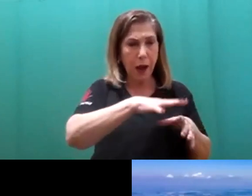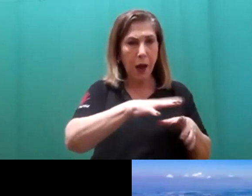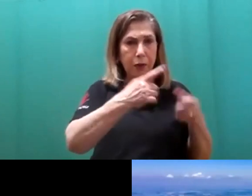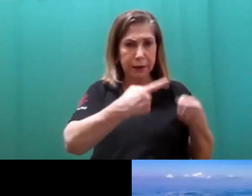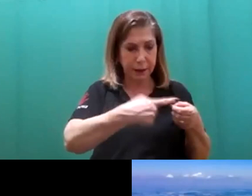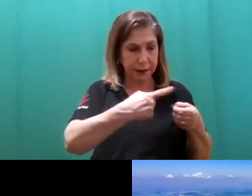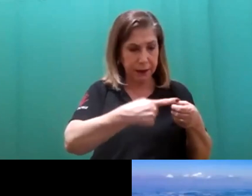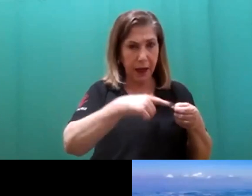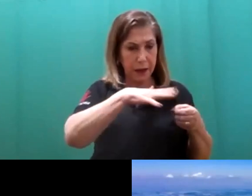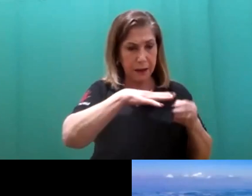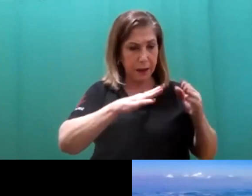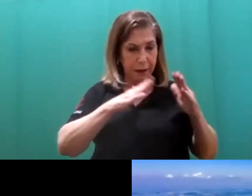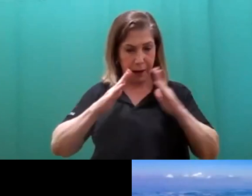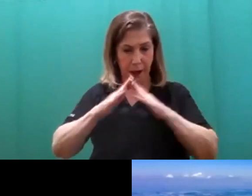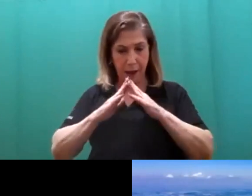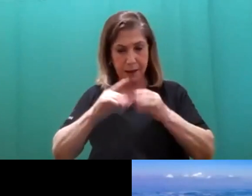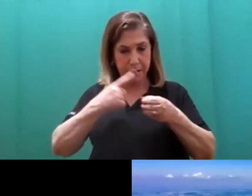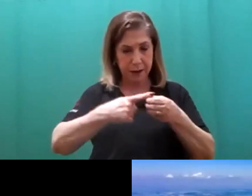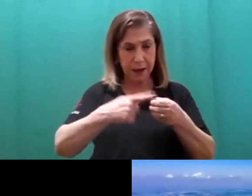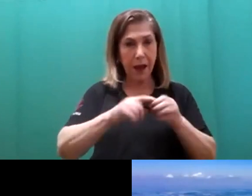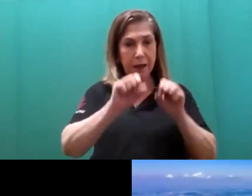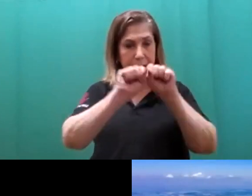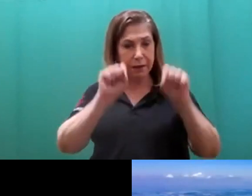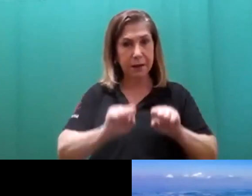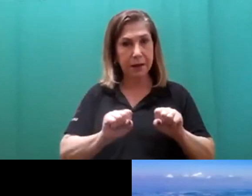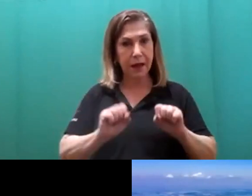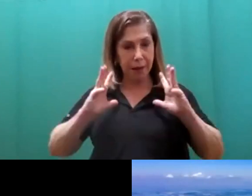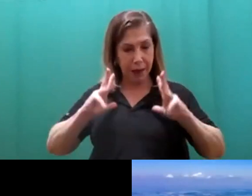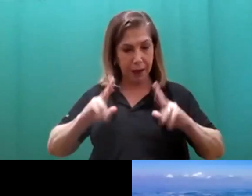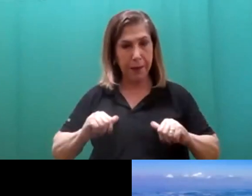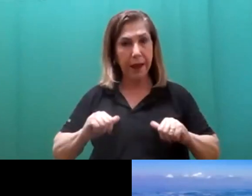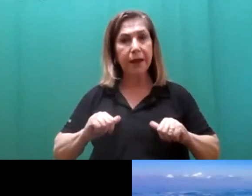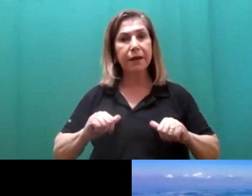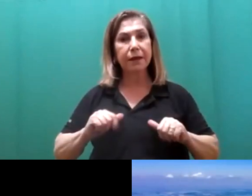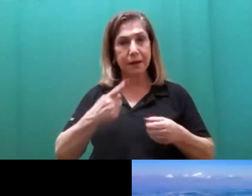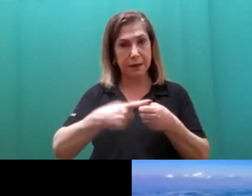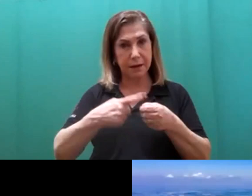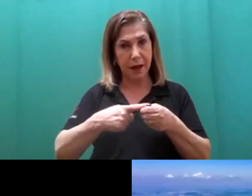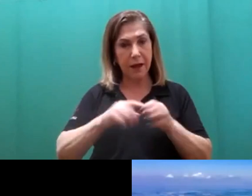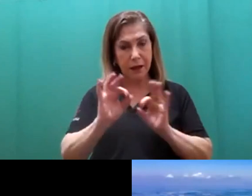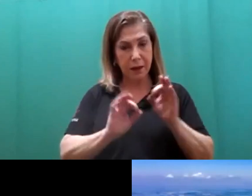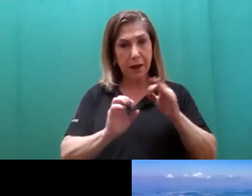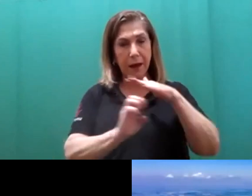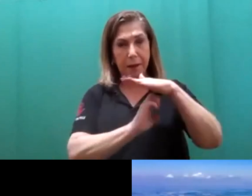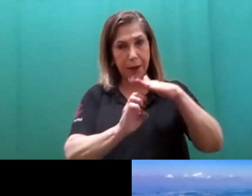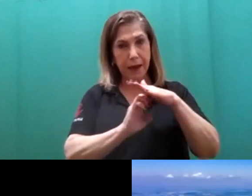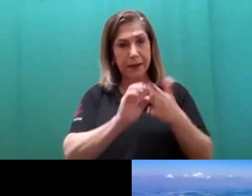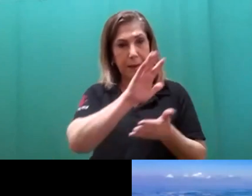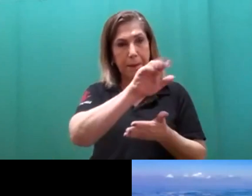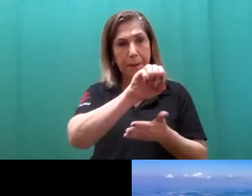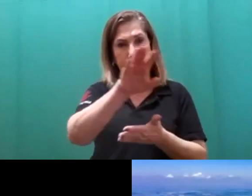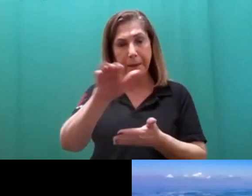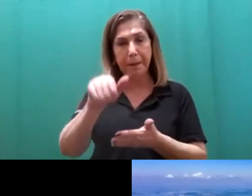sua residência, e isso entra no sistema de limpeza urbana, onde a própria companhia vai fazer a captação